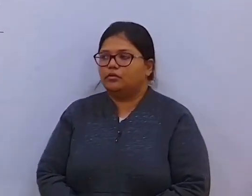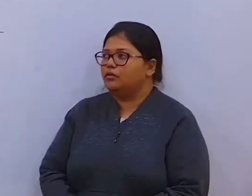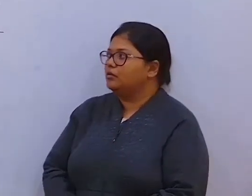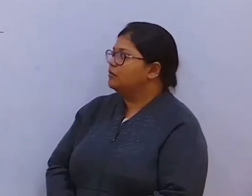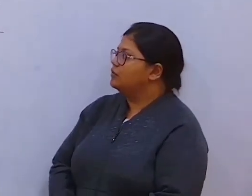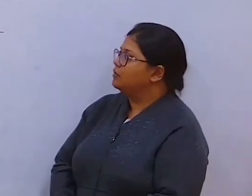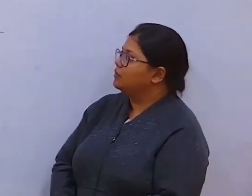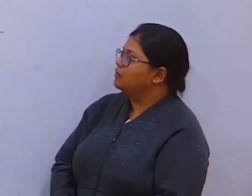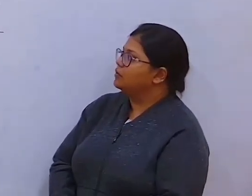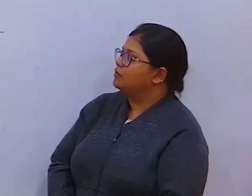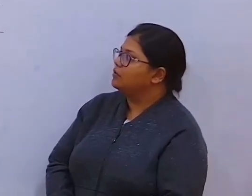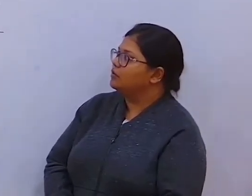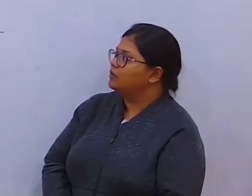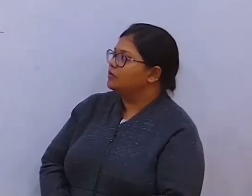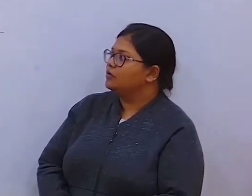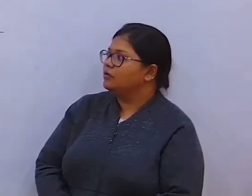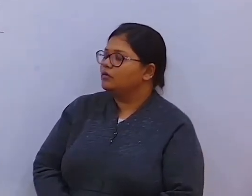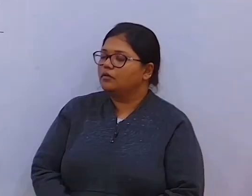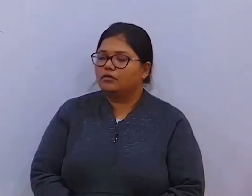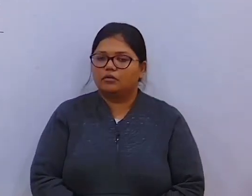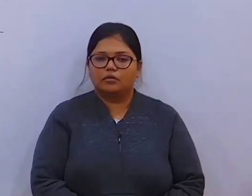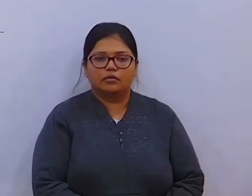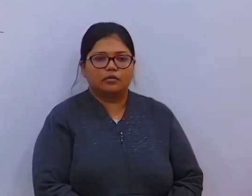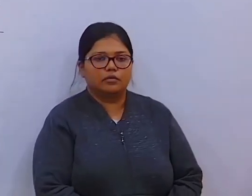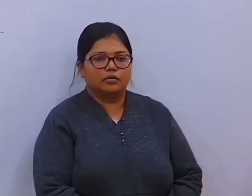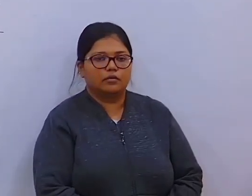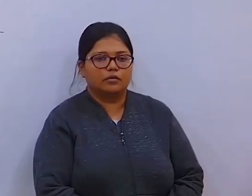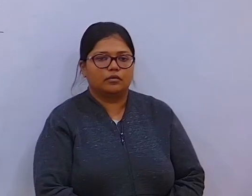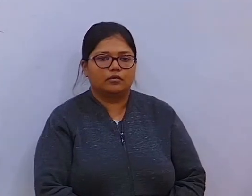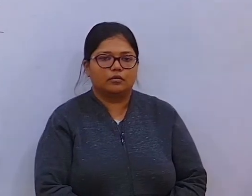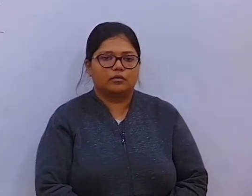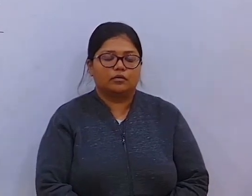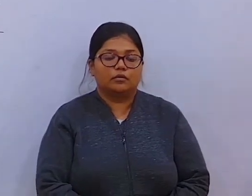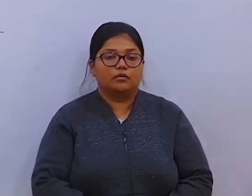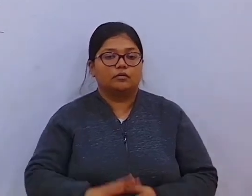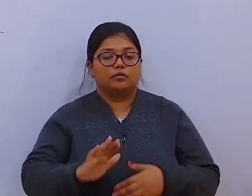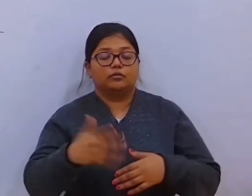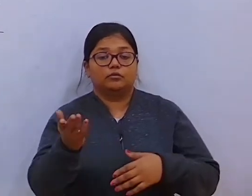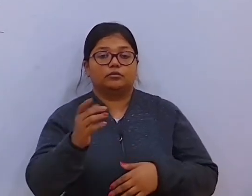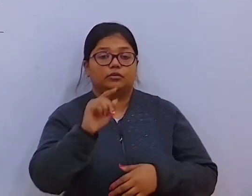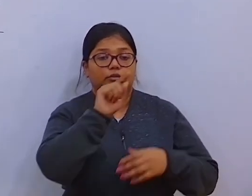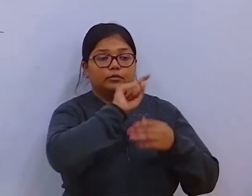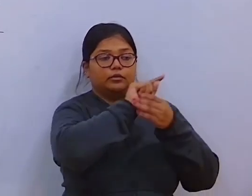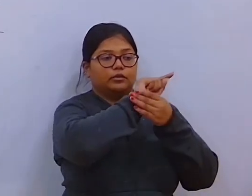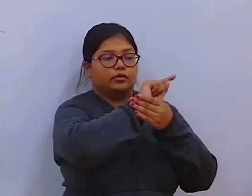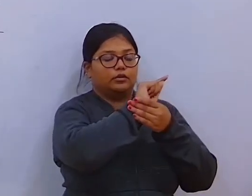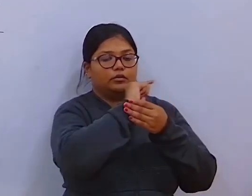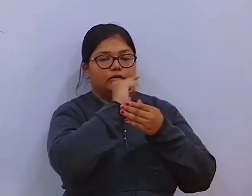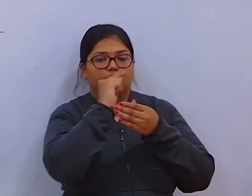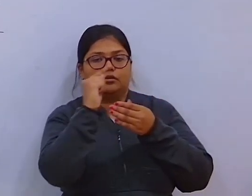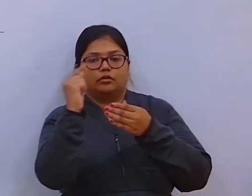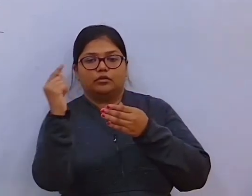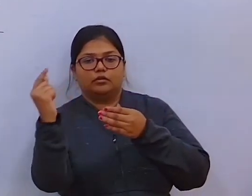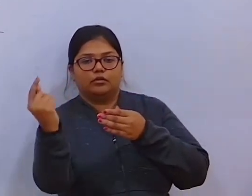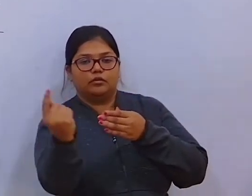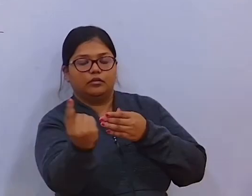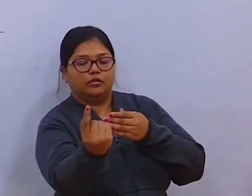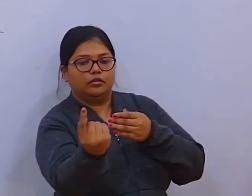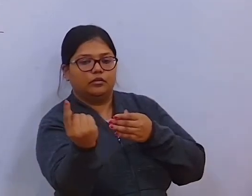क्या होगी आपकी, ये होगी भूमध्य रेखा, भूमध्य रेखा